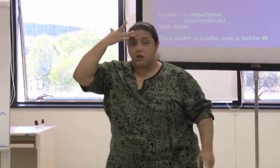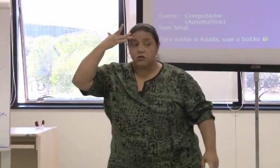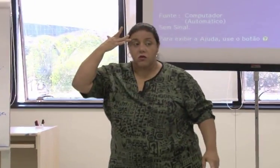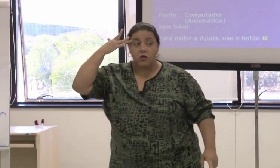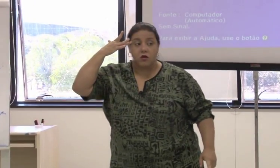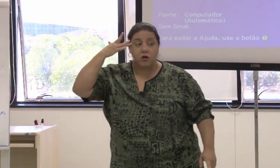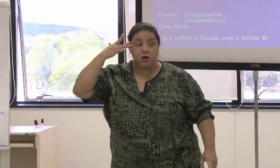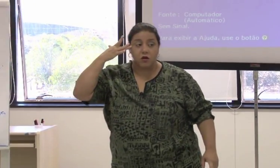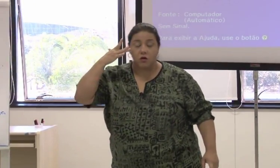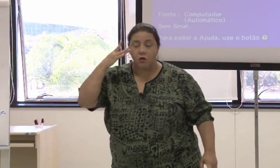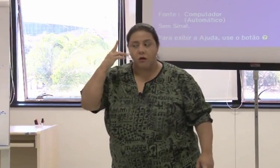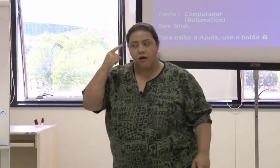isso?